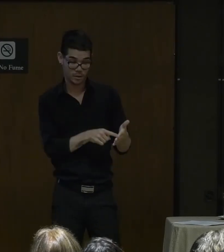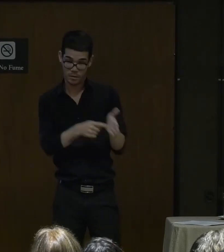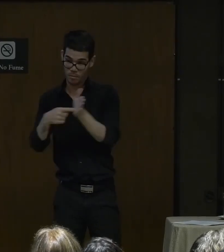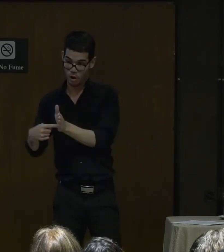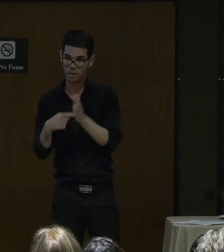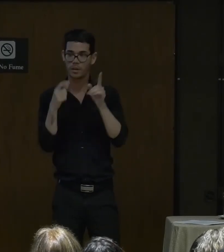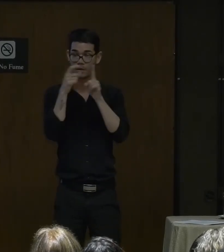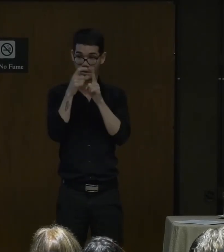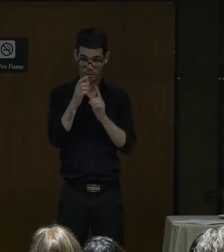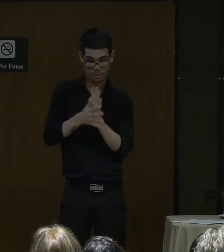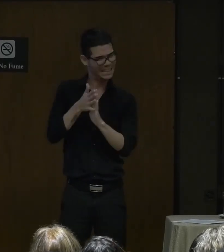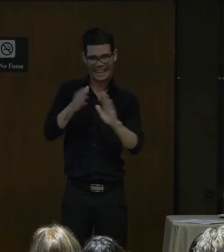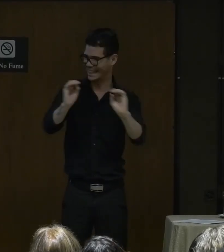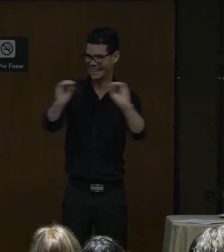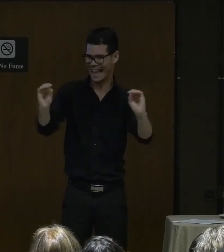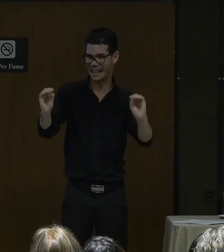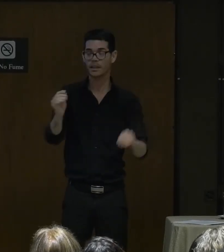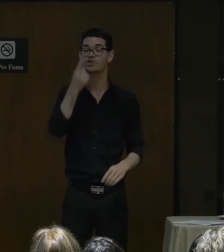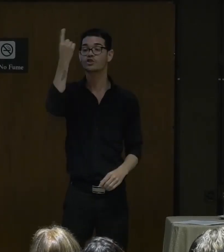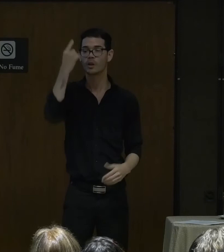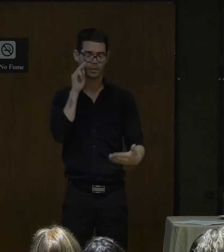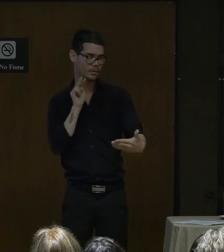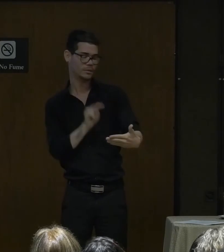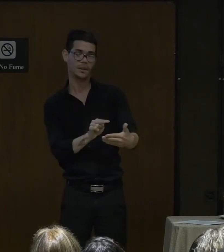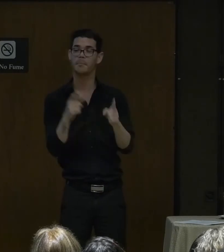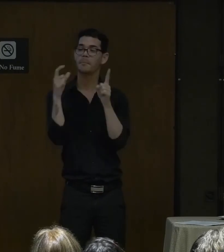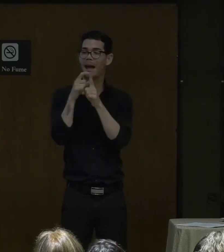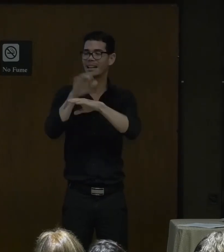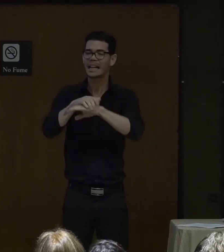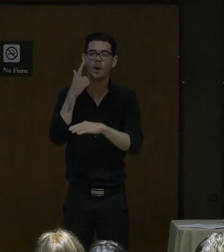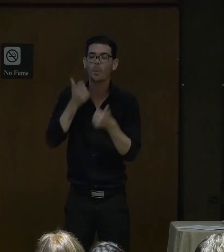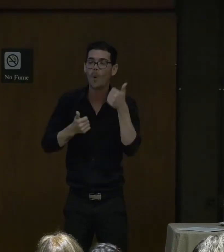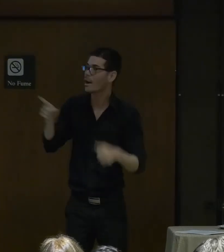Ellos solamente leían pares de palabras en una computadora, y esto es lo que ellos veían.